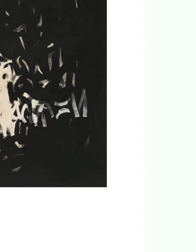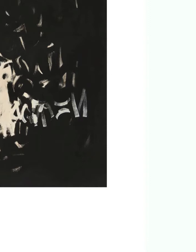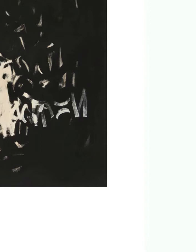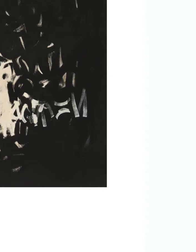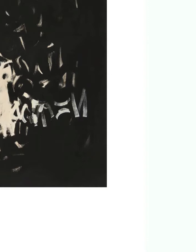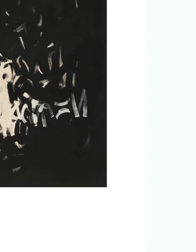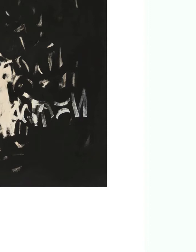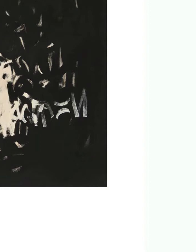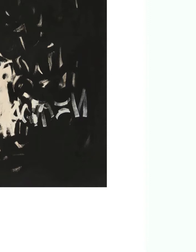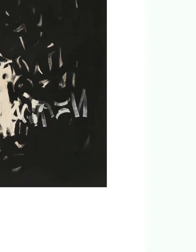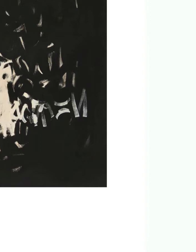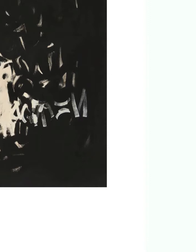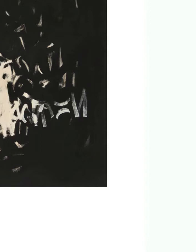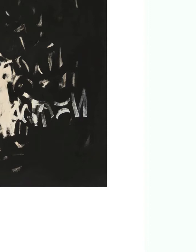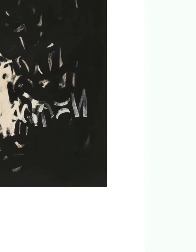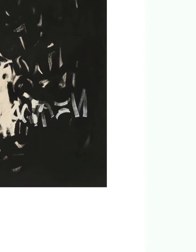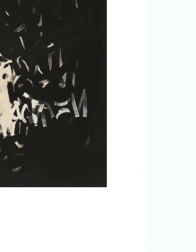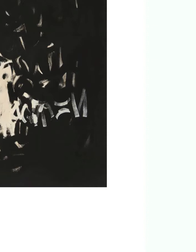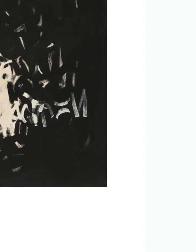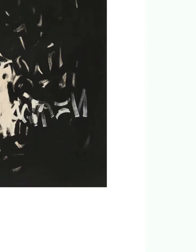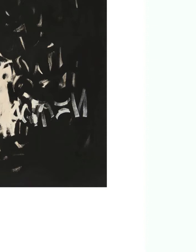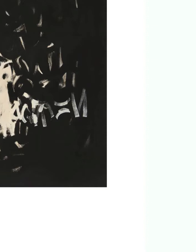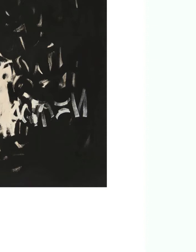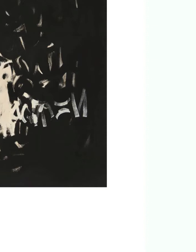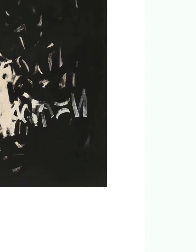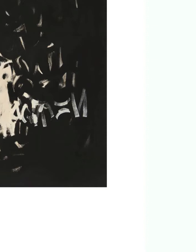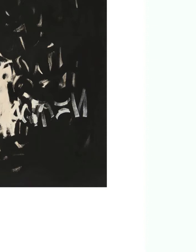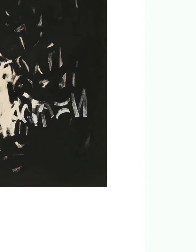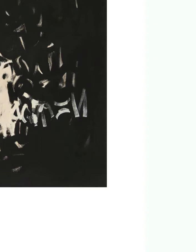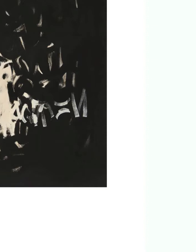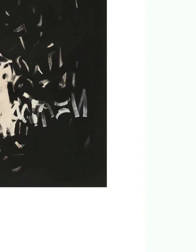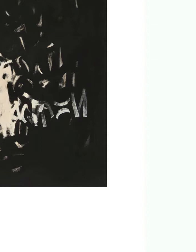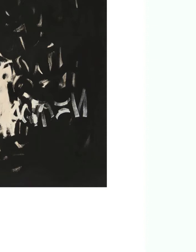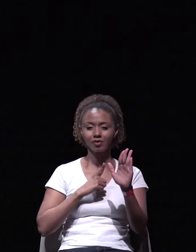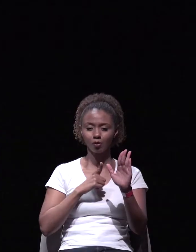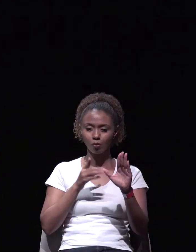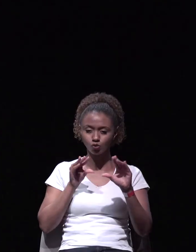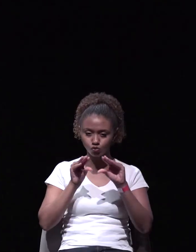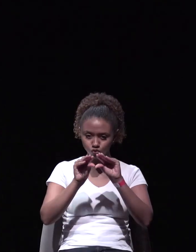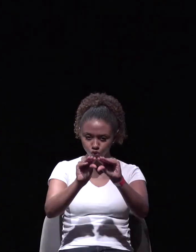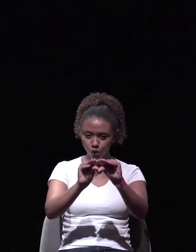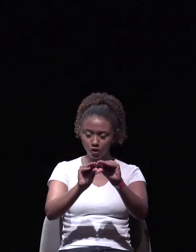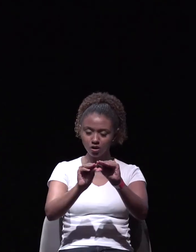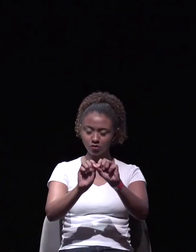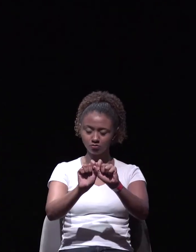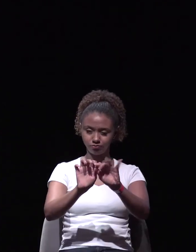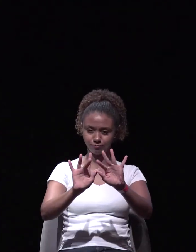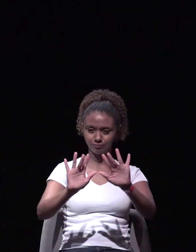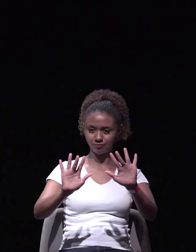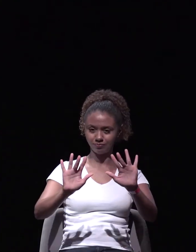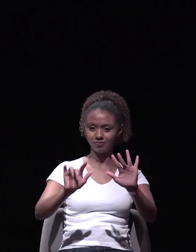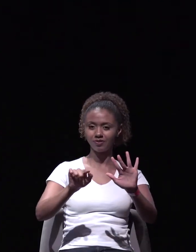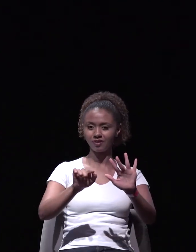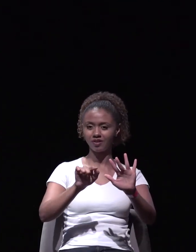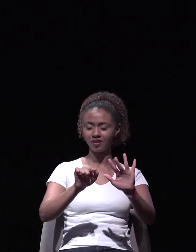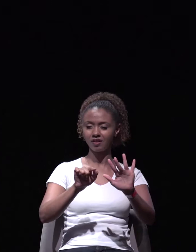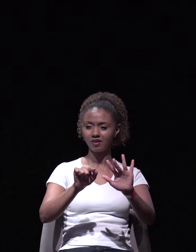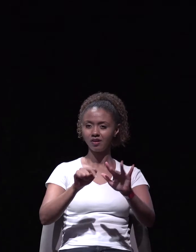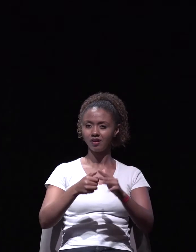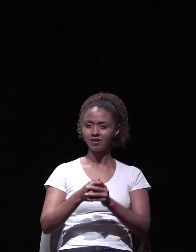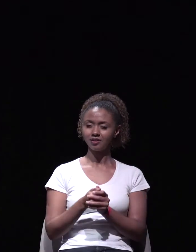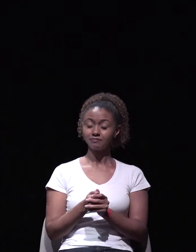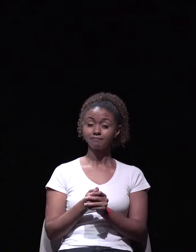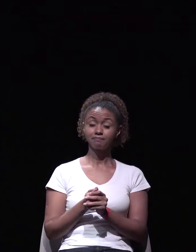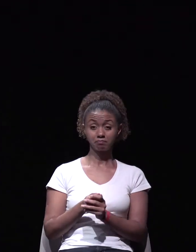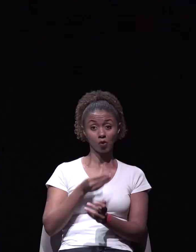criar uma concentração luminosa nessa região mais central da tela, né? Esse é